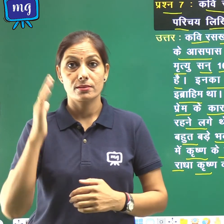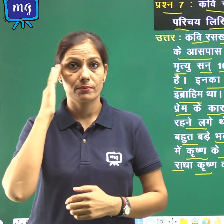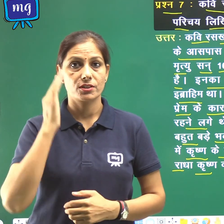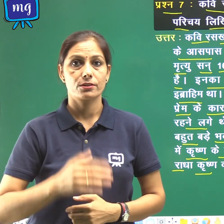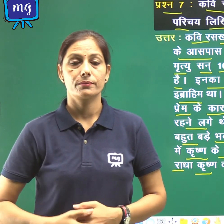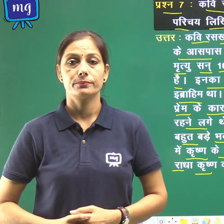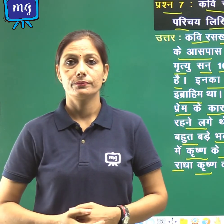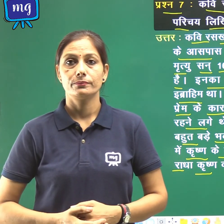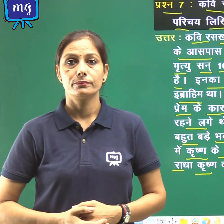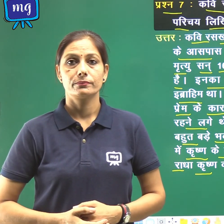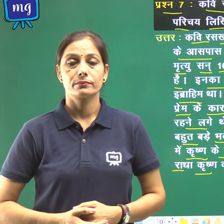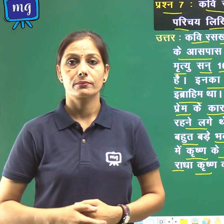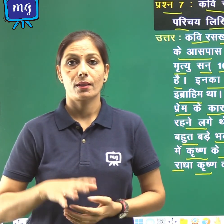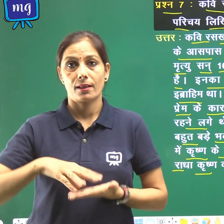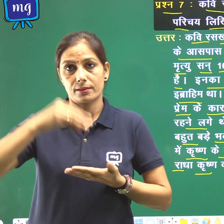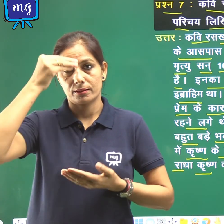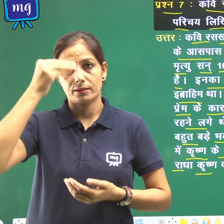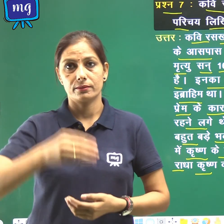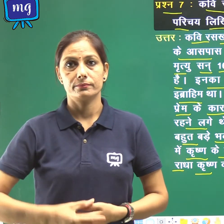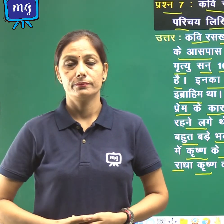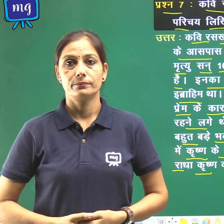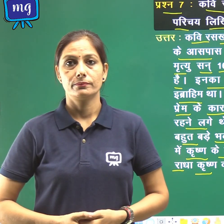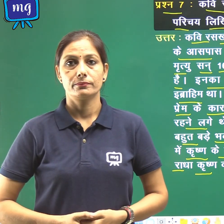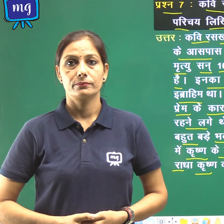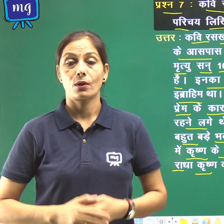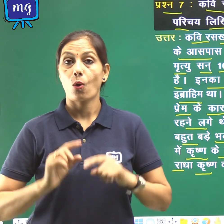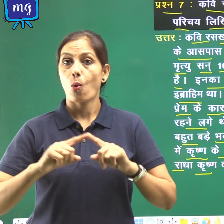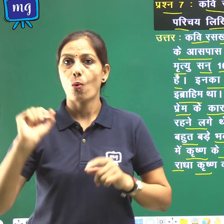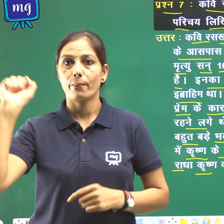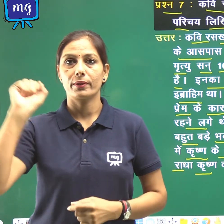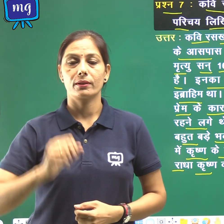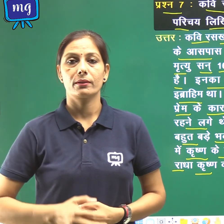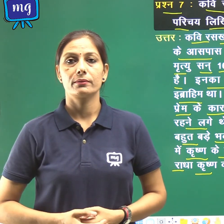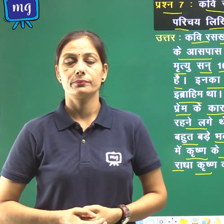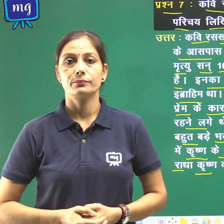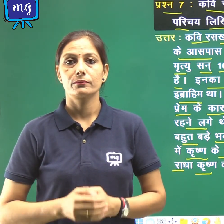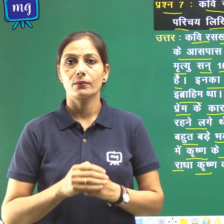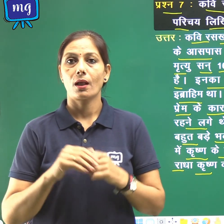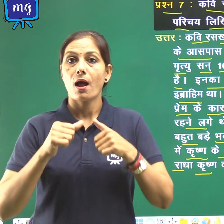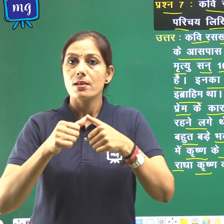समझें, याद करें और